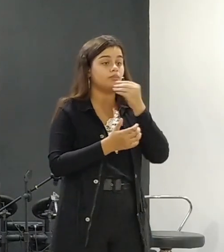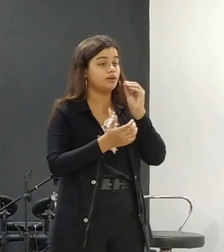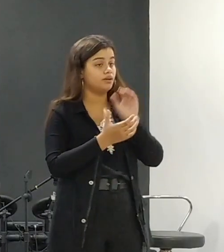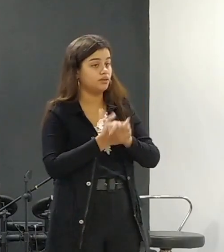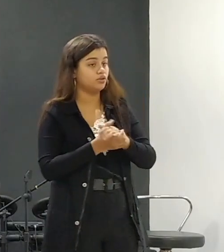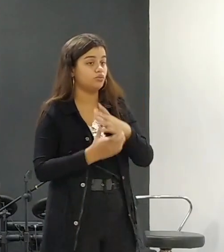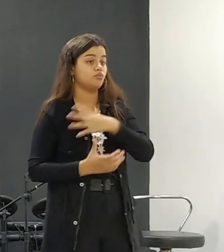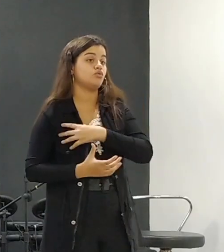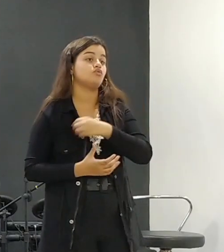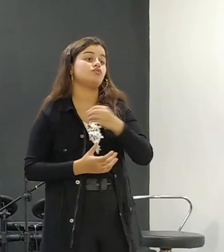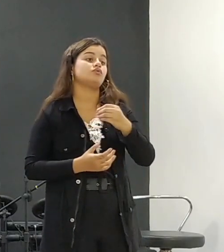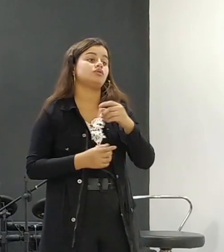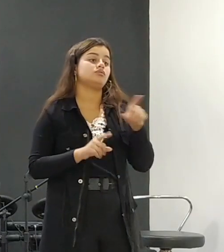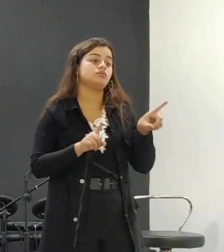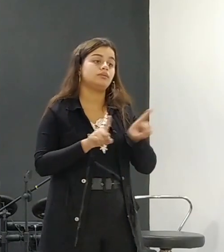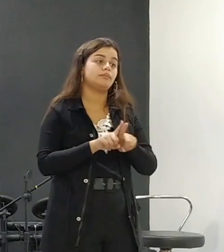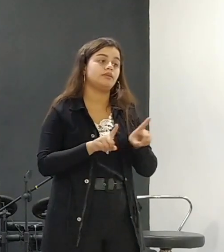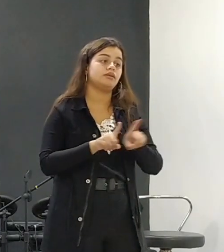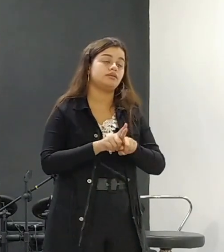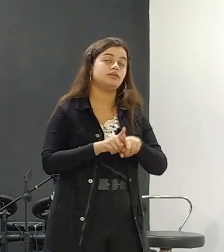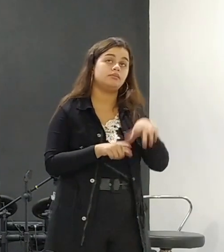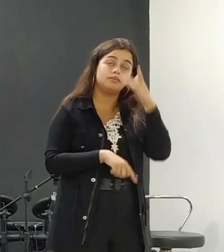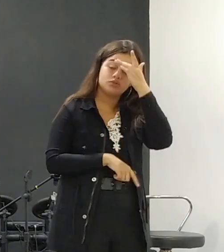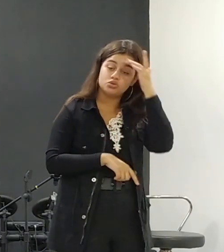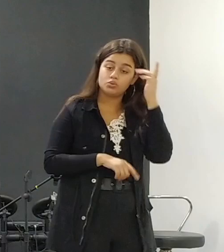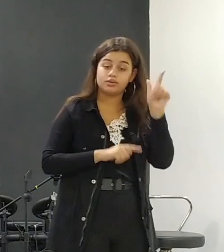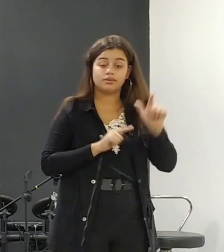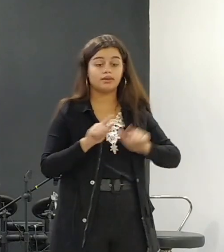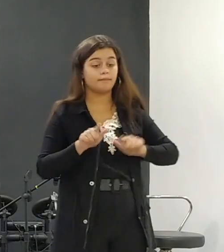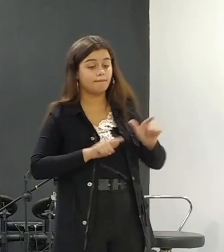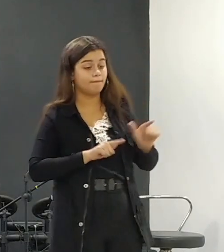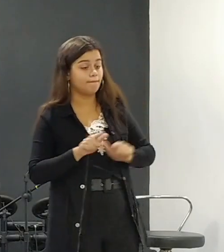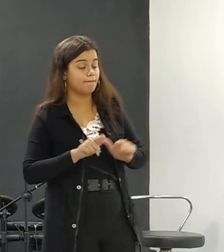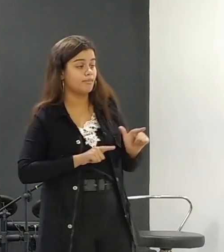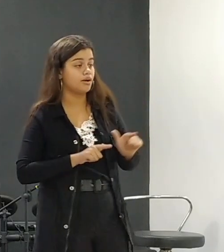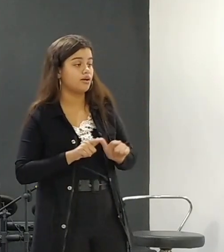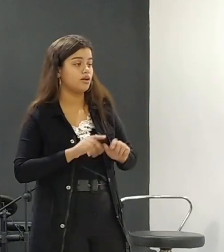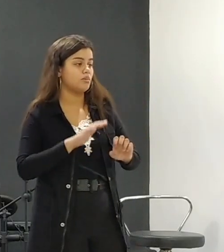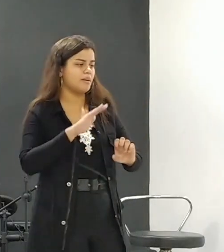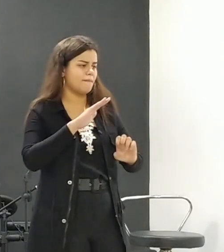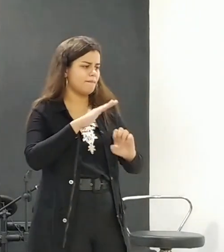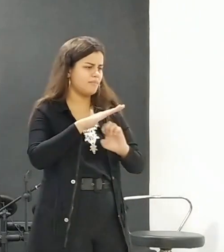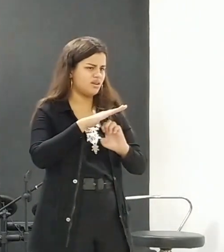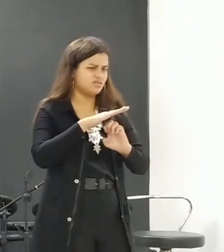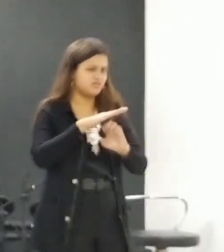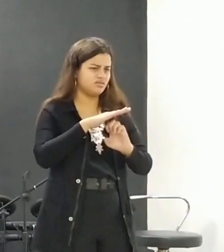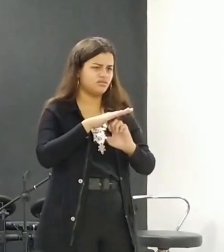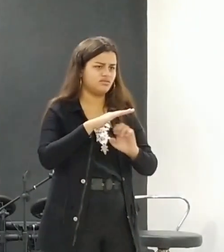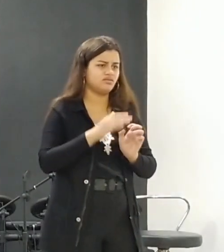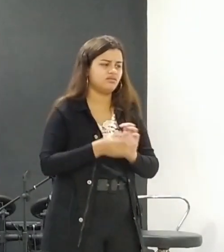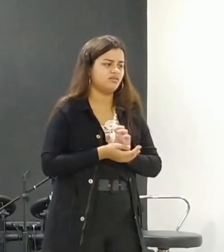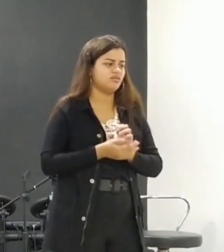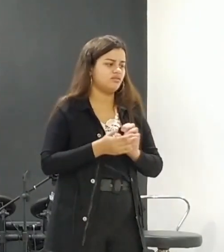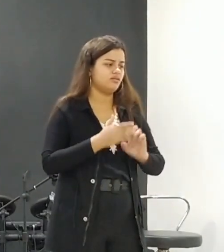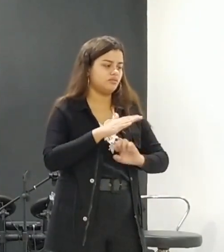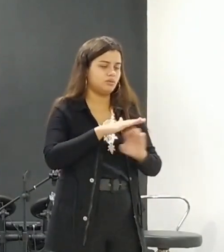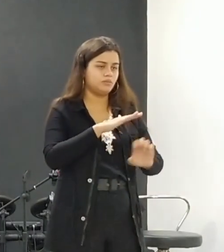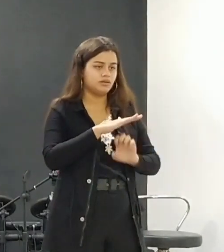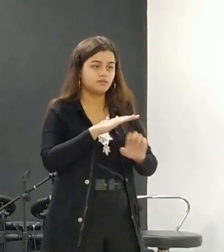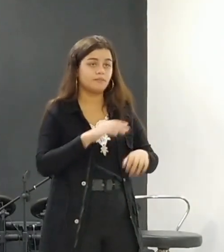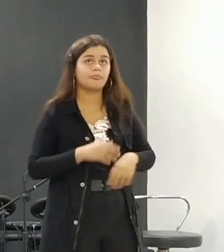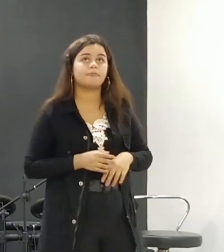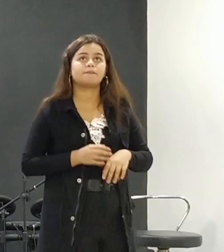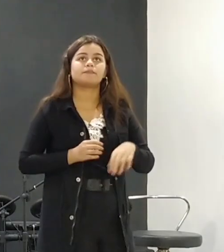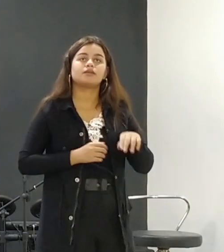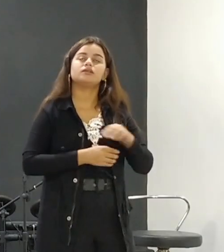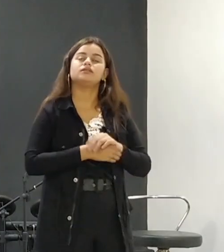filho e a palavra para aquele que trabalha, para aquele que está numa empresa, está num quartel. Nós devemos fazer tudo